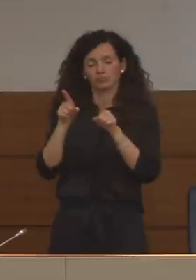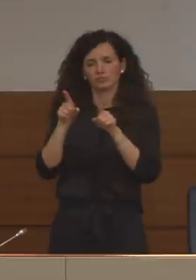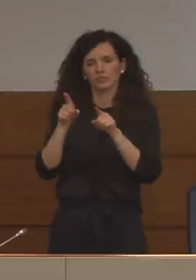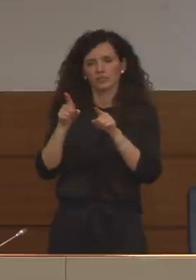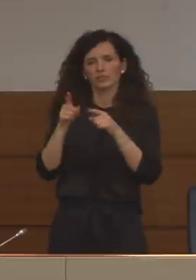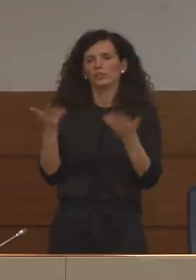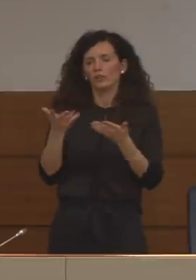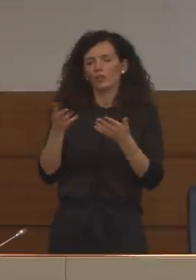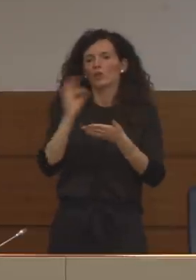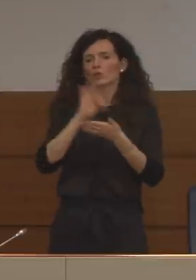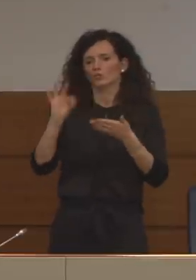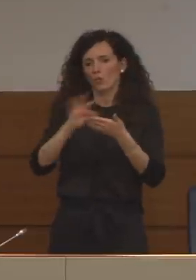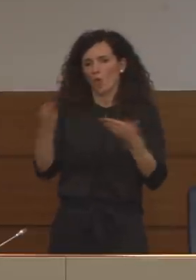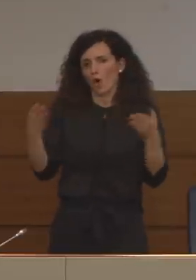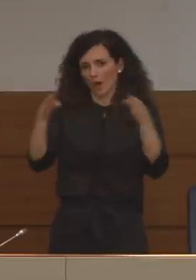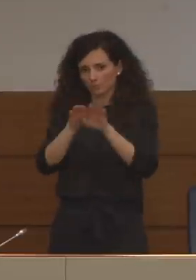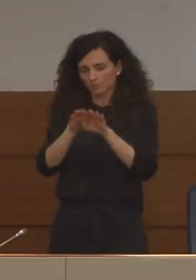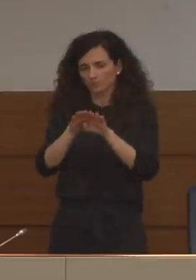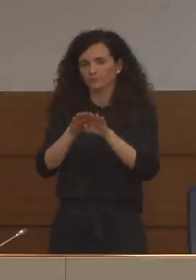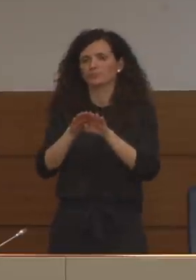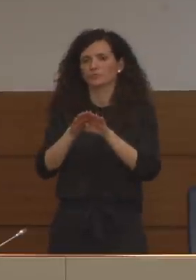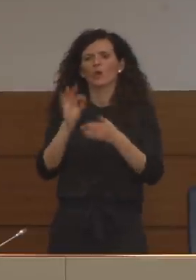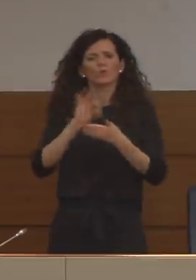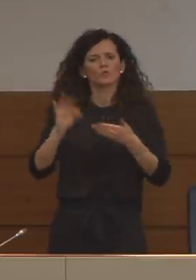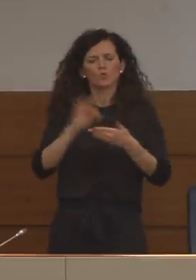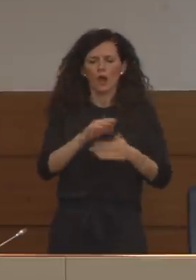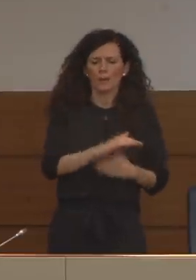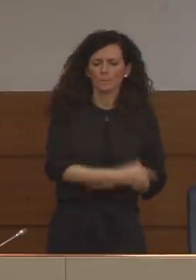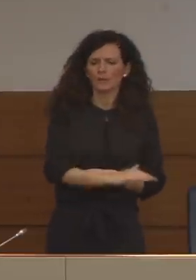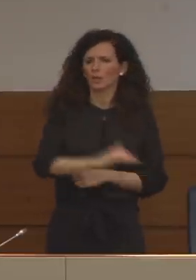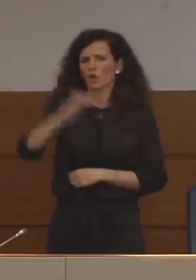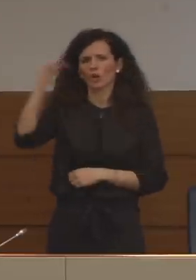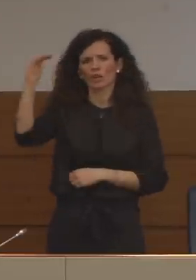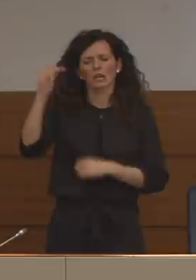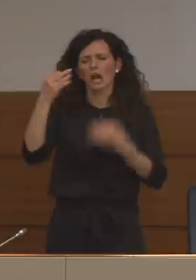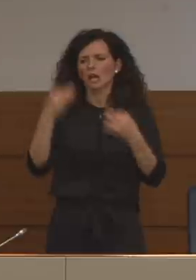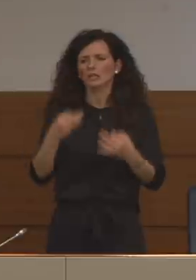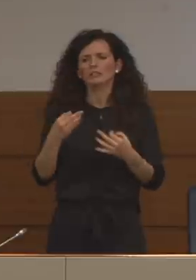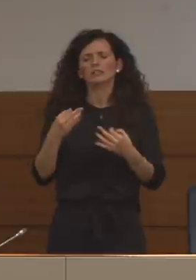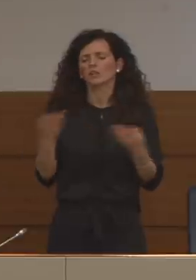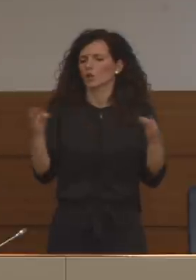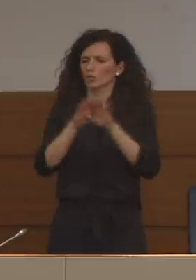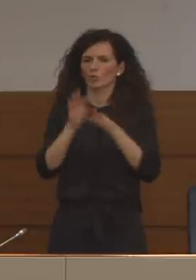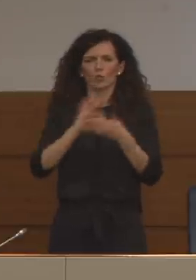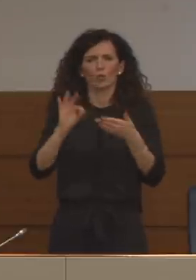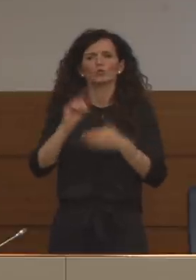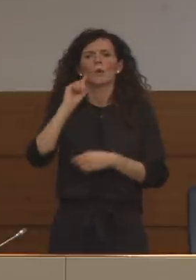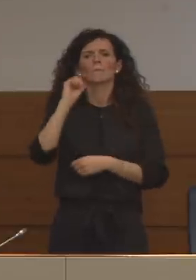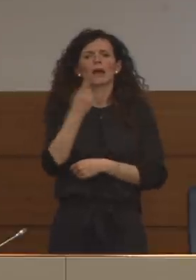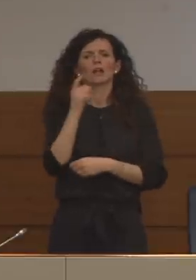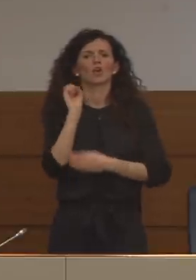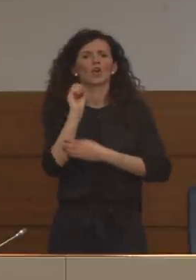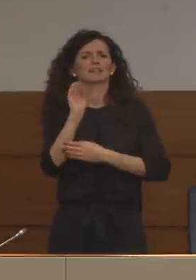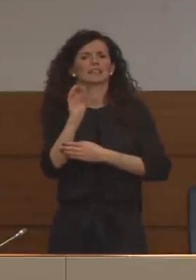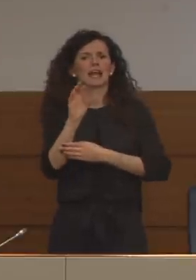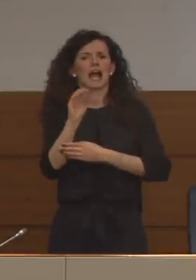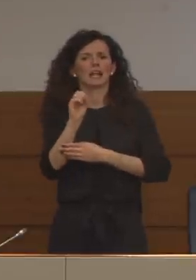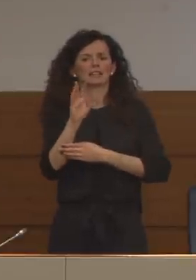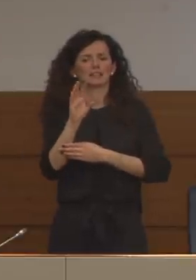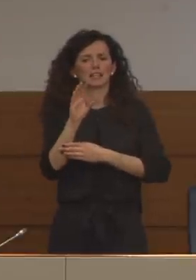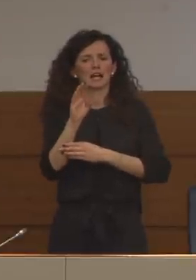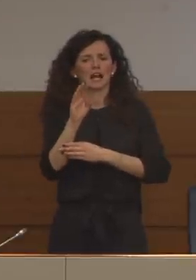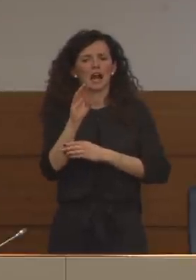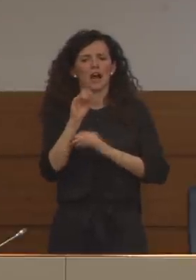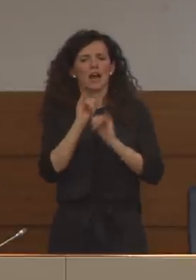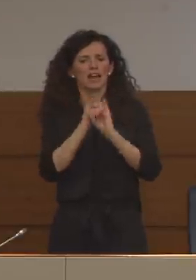chiudere le scuole di ogni ordine e grado meglio l'attività didattica frontale nelle scuole di ogni